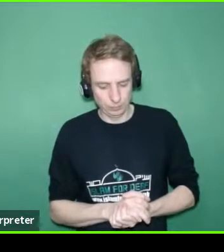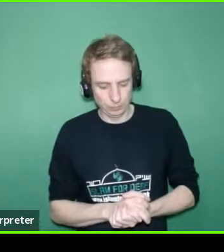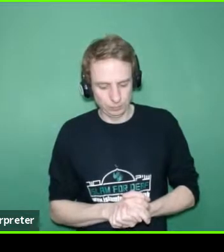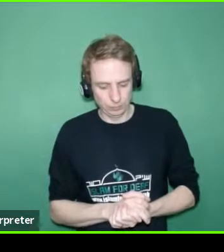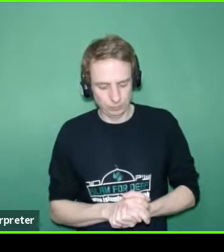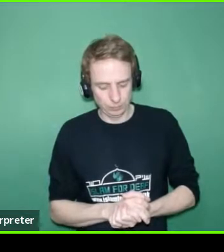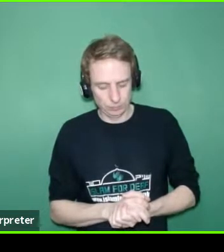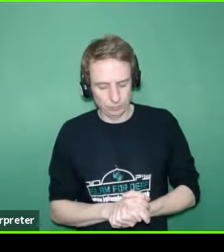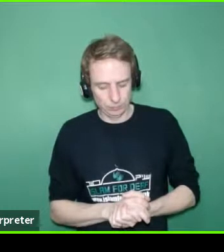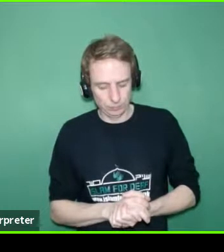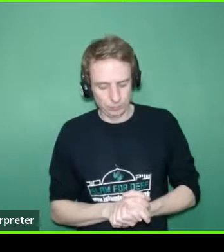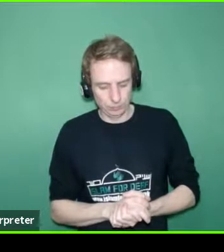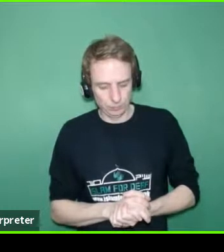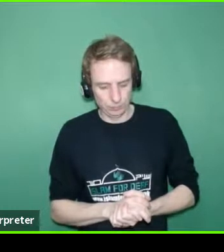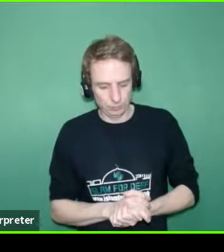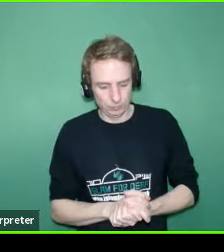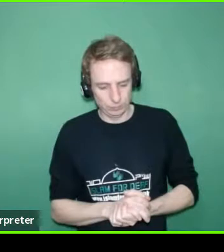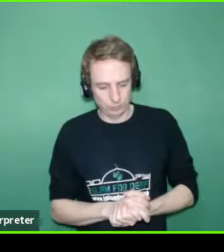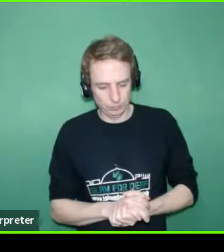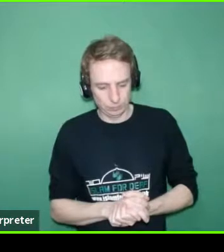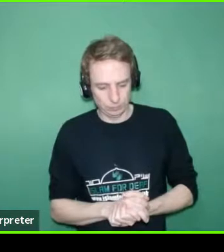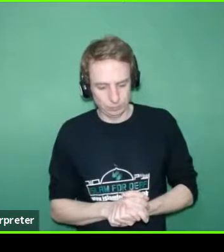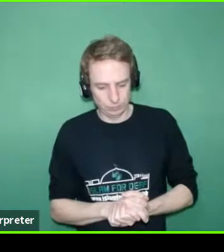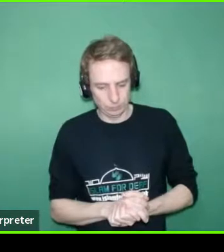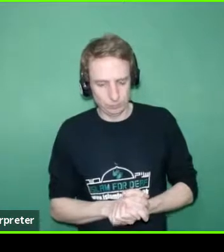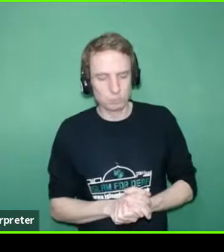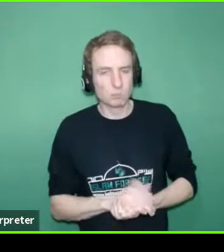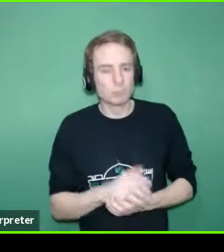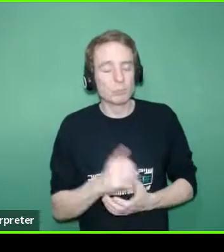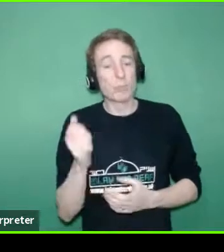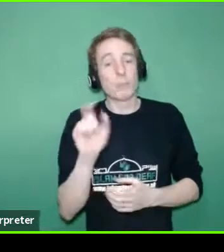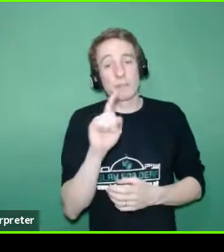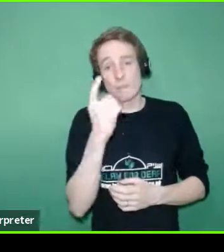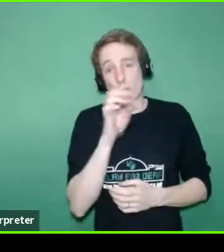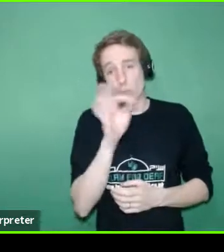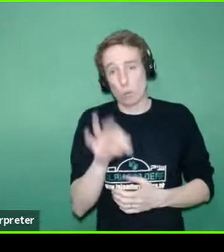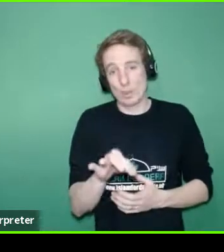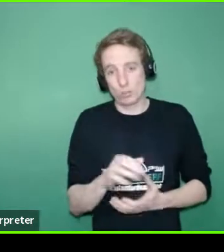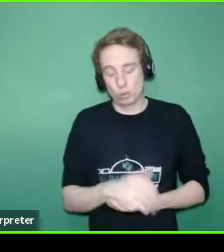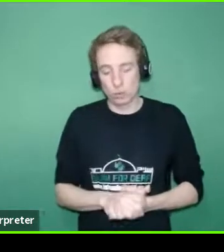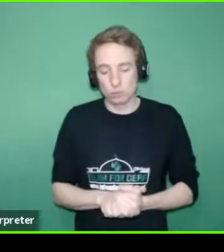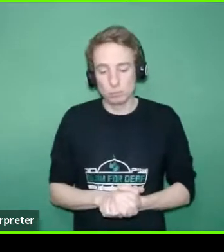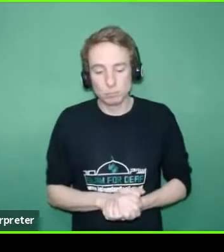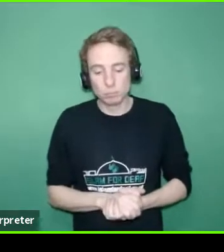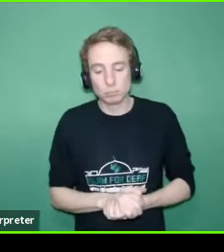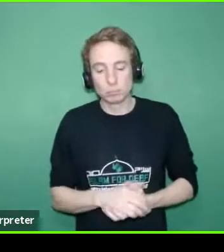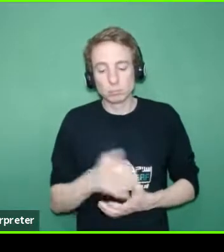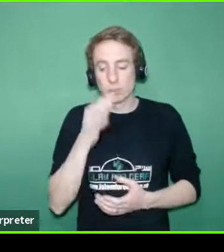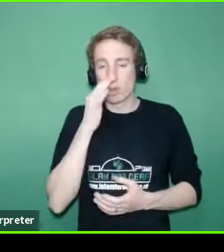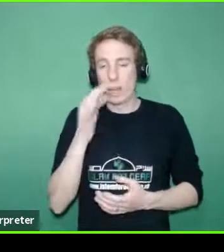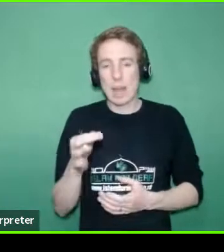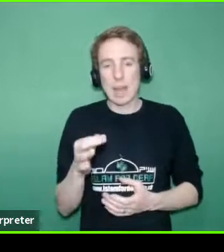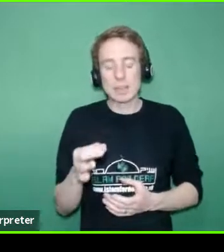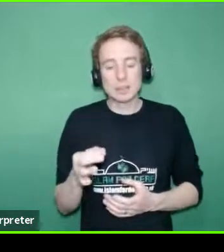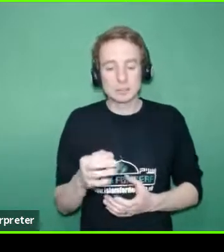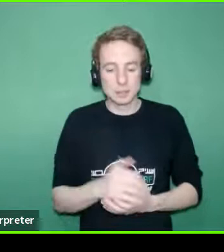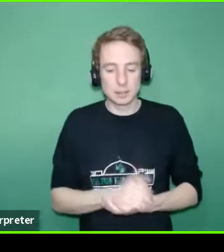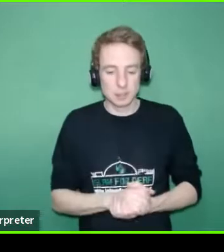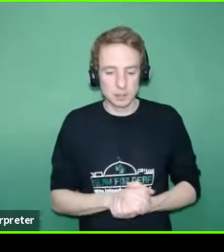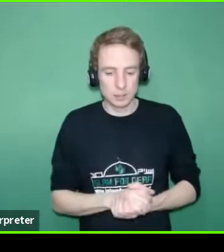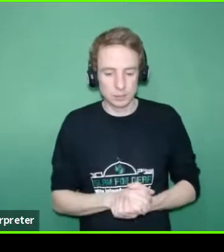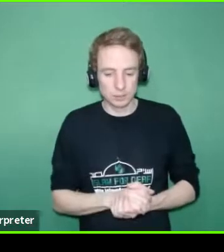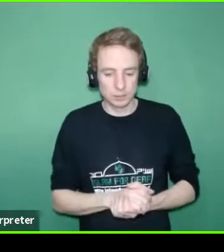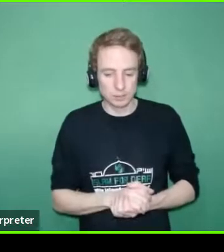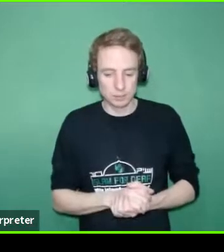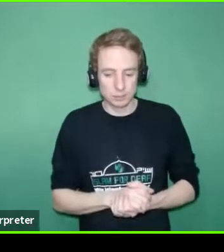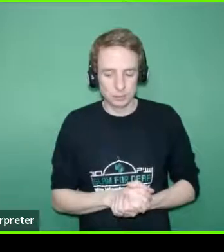Yeah, okay. Sheikhana, so the first question is, Sheikh, what's the ruling on the addition, إِنَّكَ لَا تُخْلِفُ